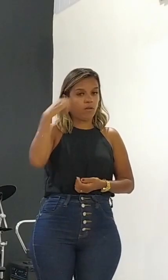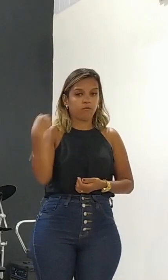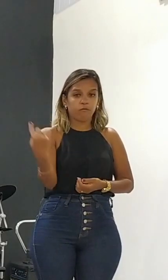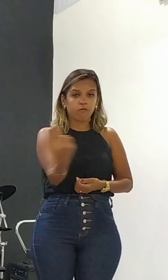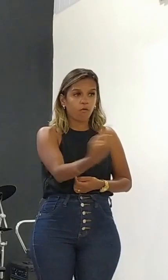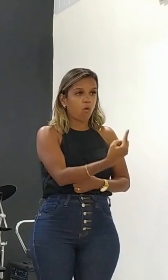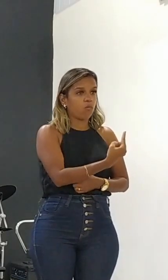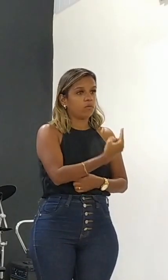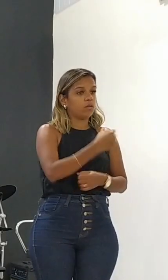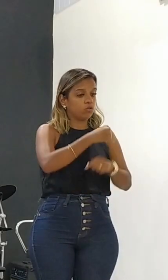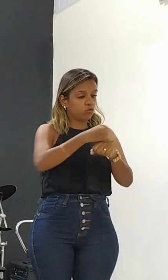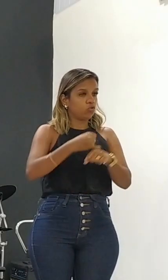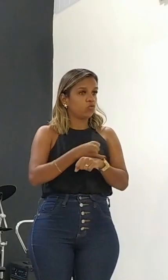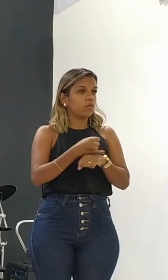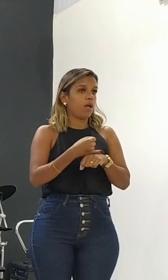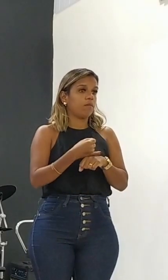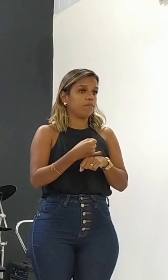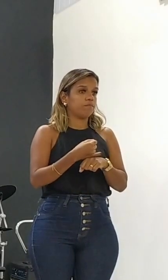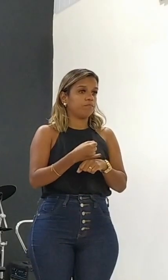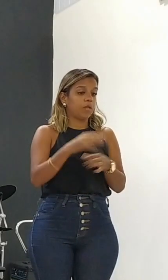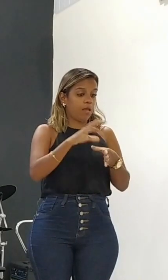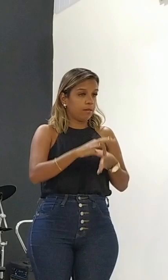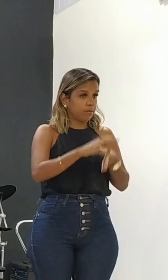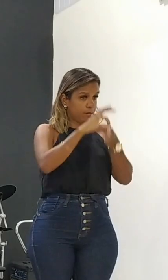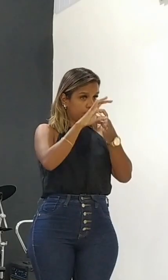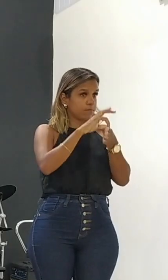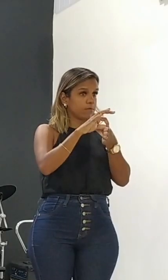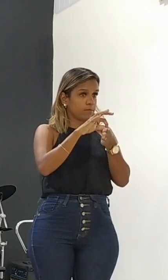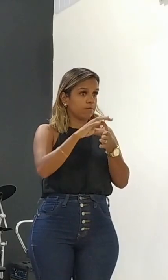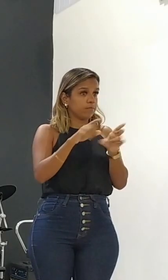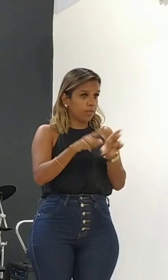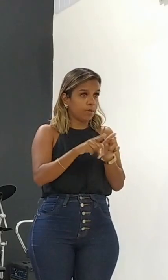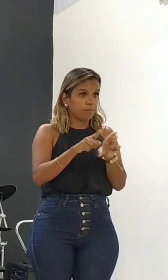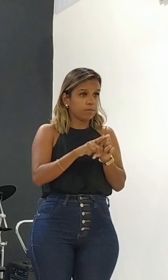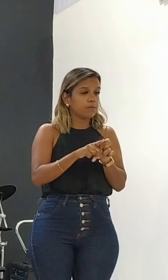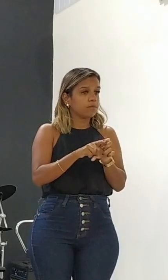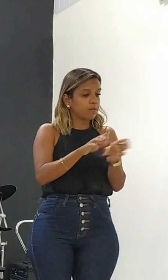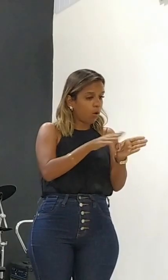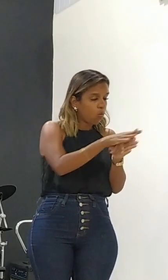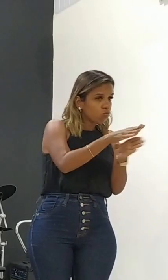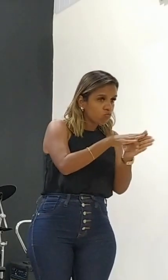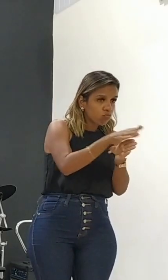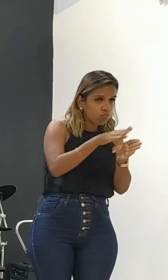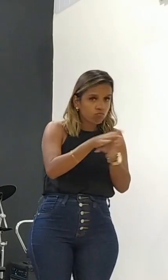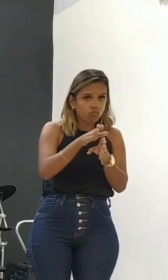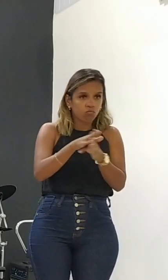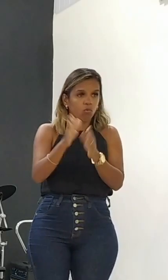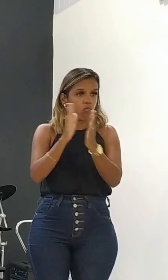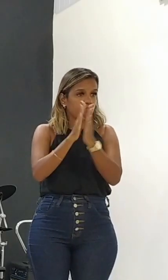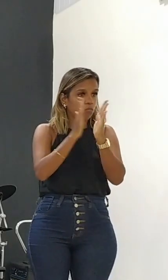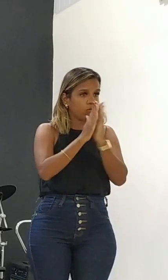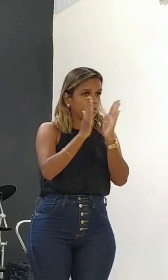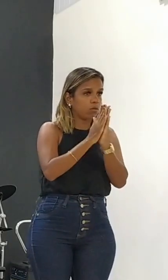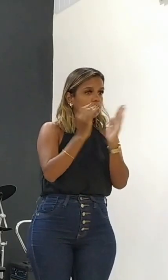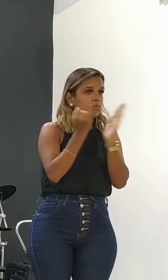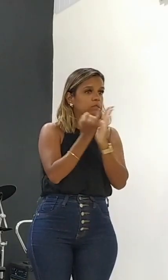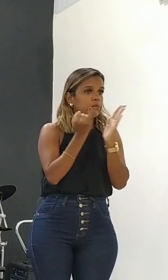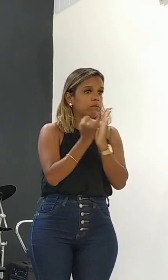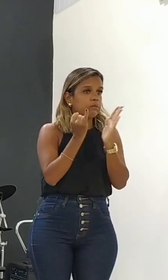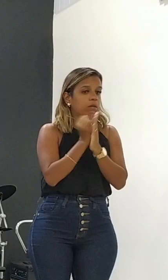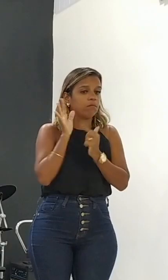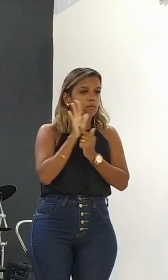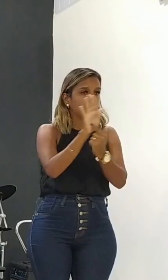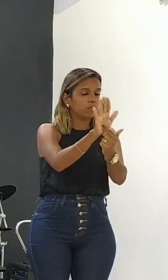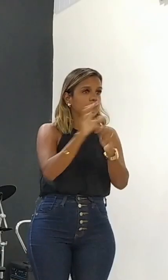A liderança tem que estar por trás, conduzindo, orientando, mostrando, orando,